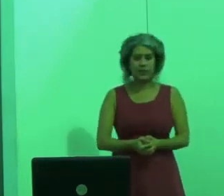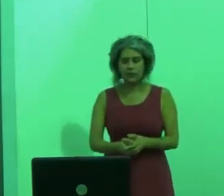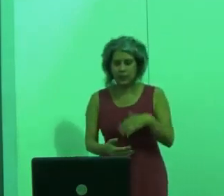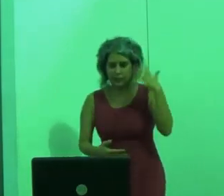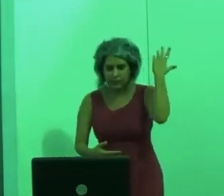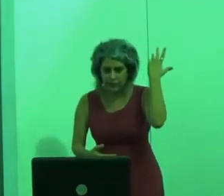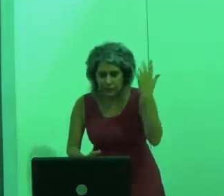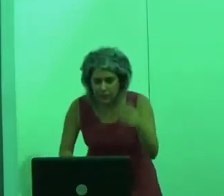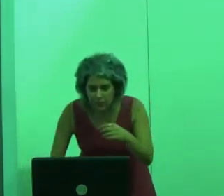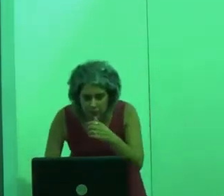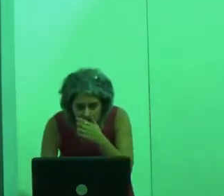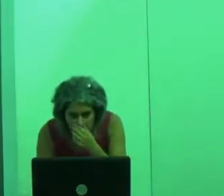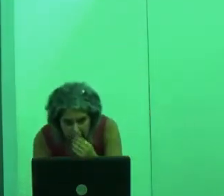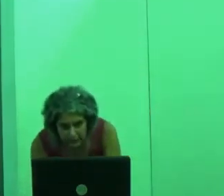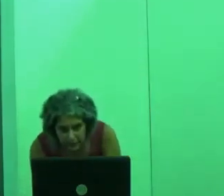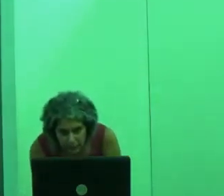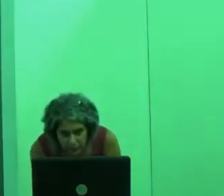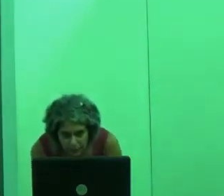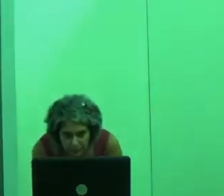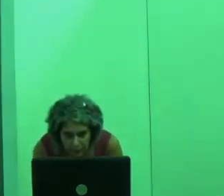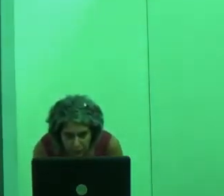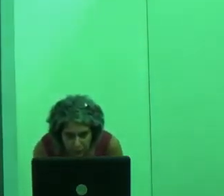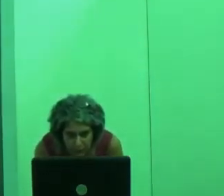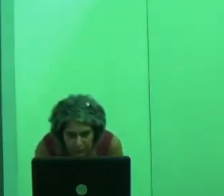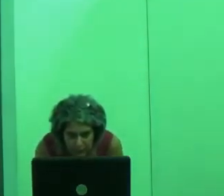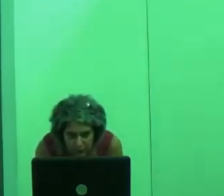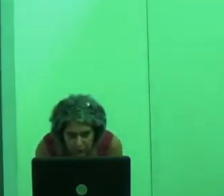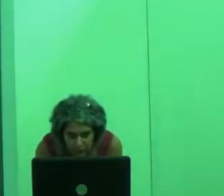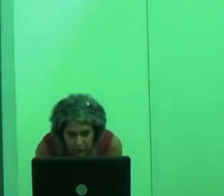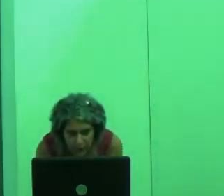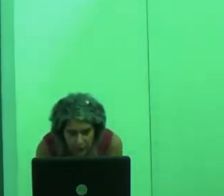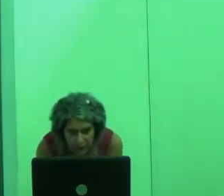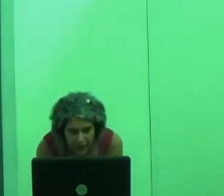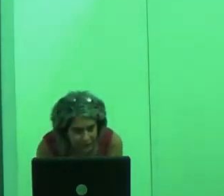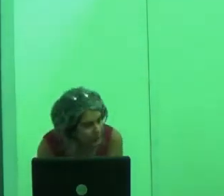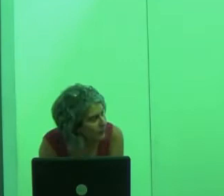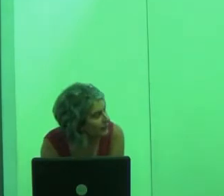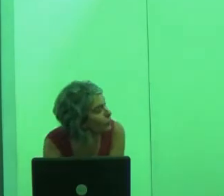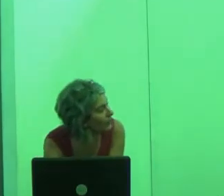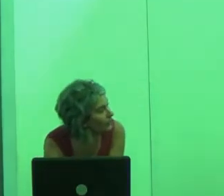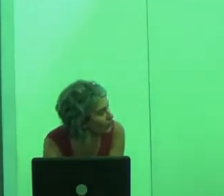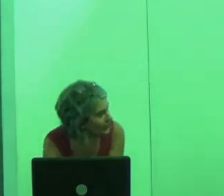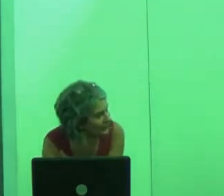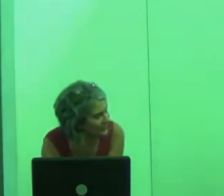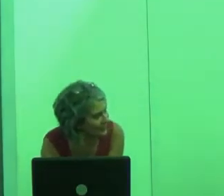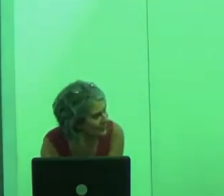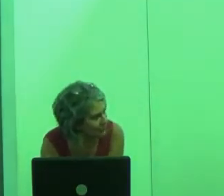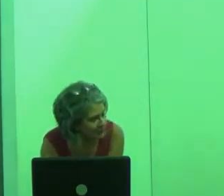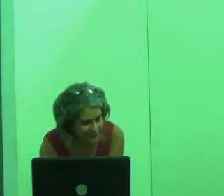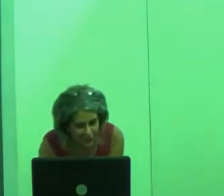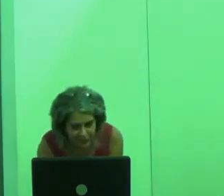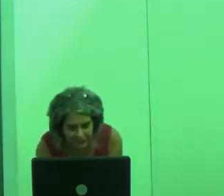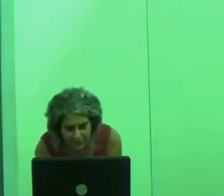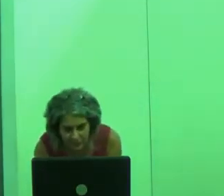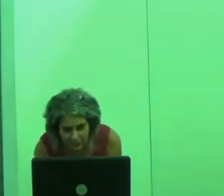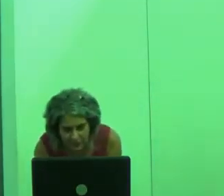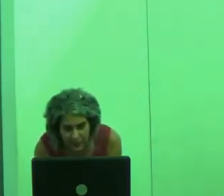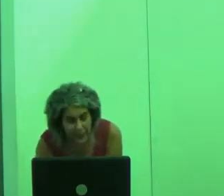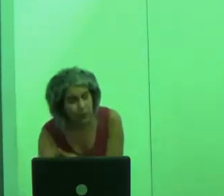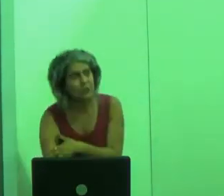né? Desde o século XIII, lá com aqueles malucos fazendo as primeiras coleções universitárias, né? Eu gosto de